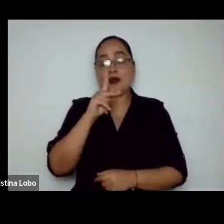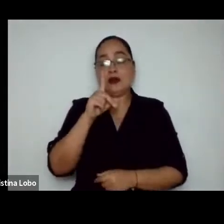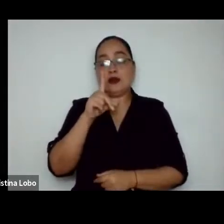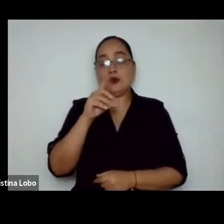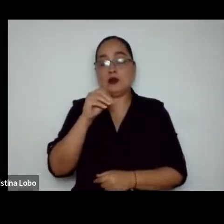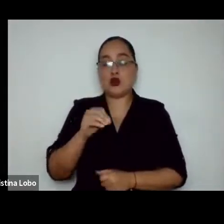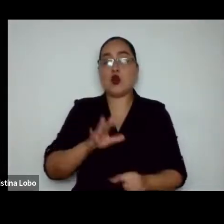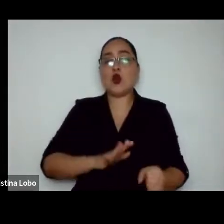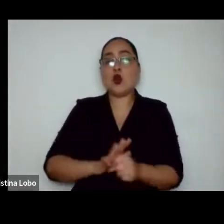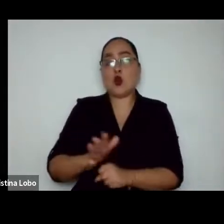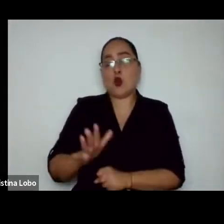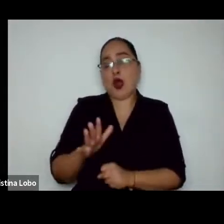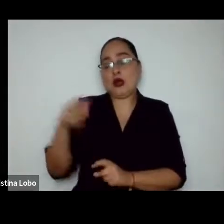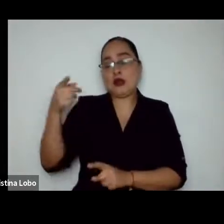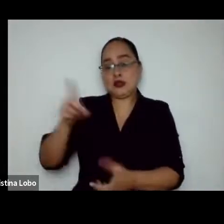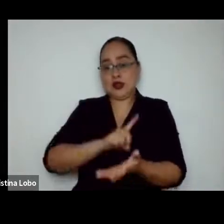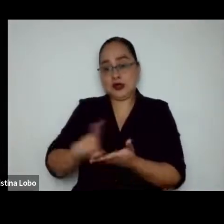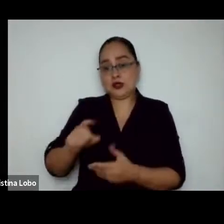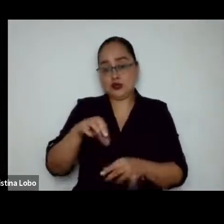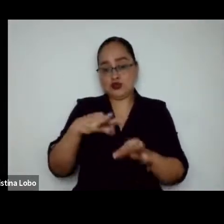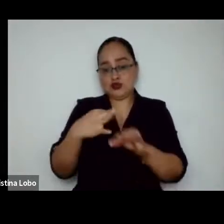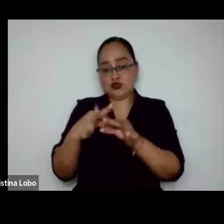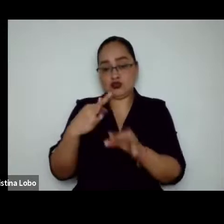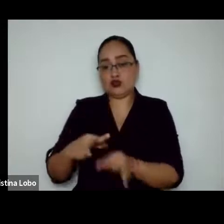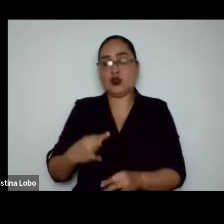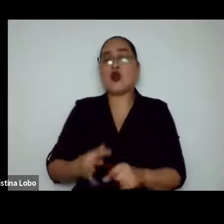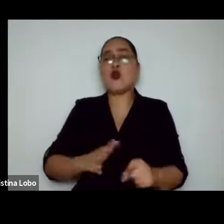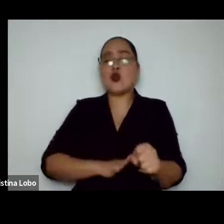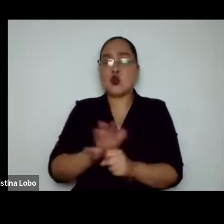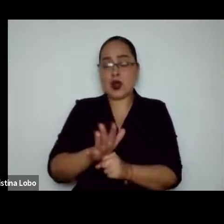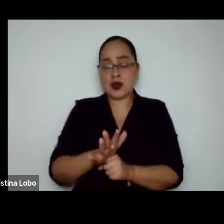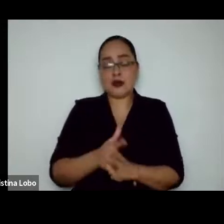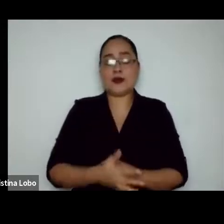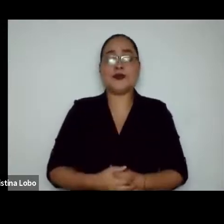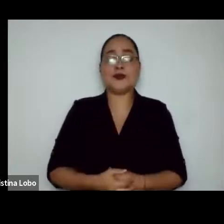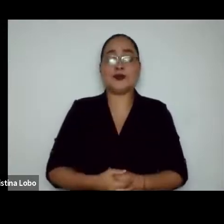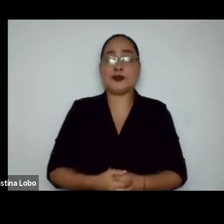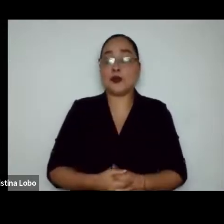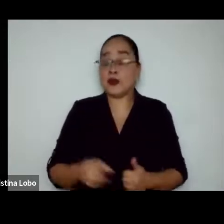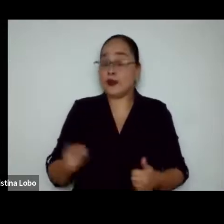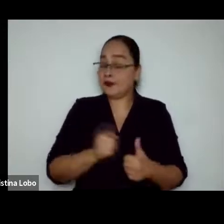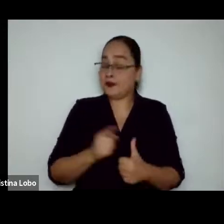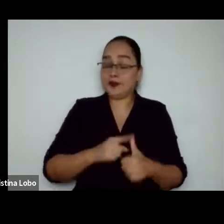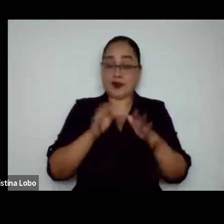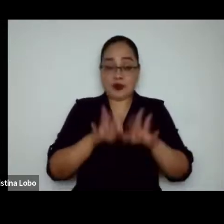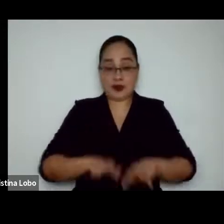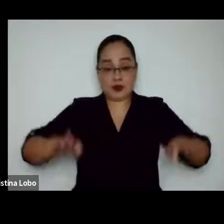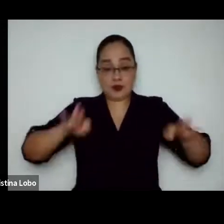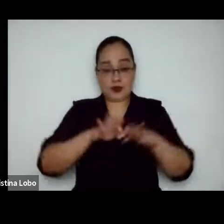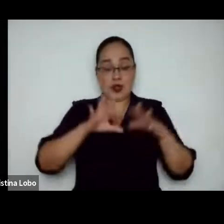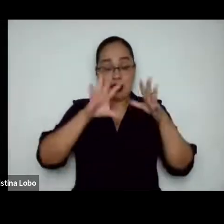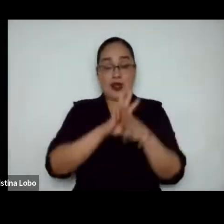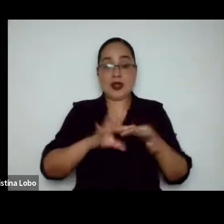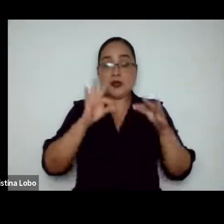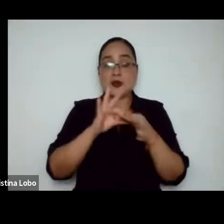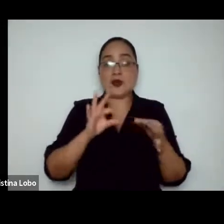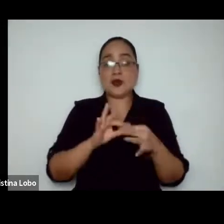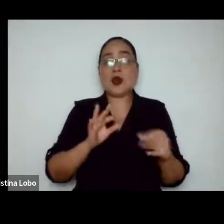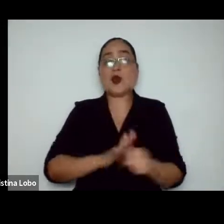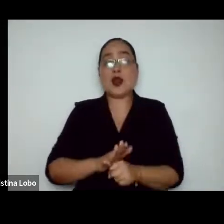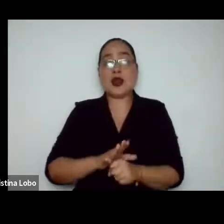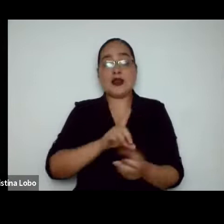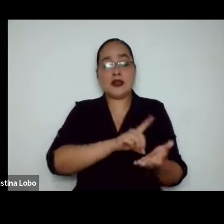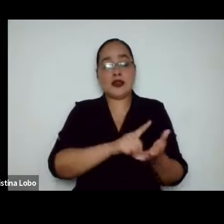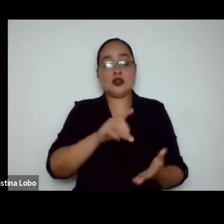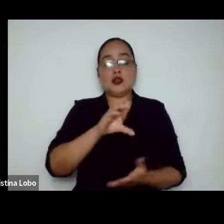cumplir esos derechos, ¿no? Esos derechos en principio, pues los primeros, digamos, los derechos civiles y